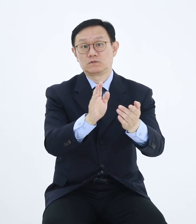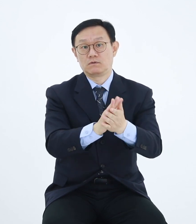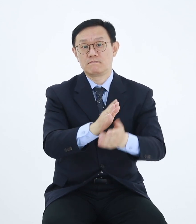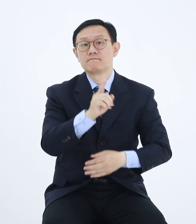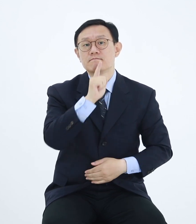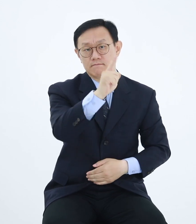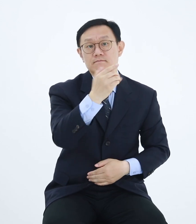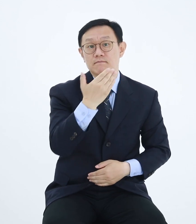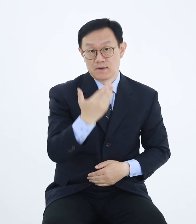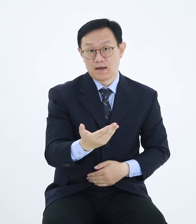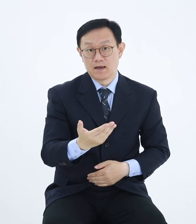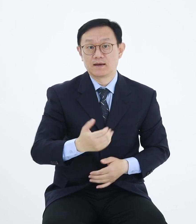할 수 있어요